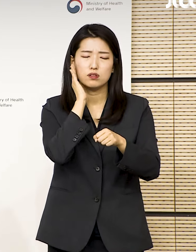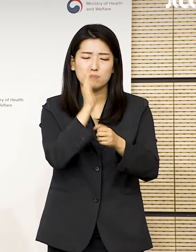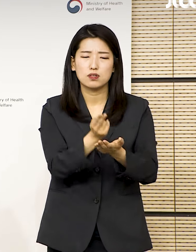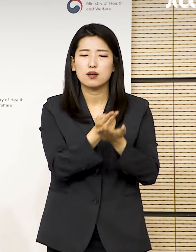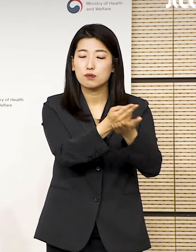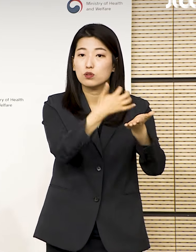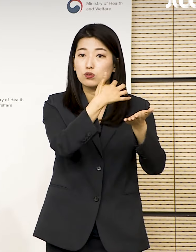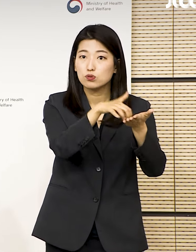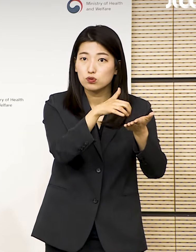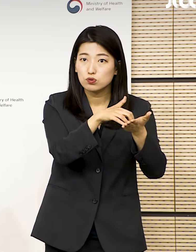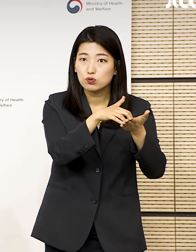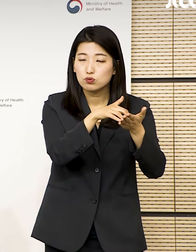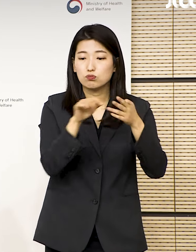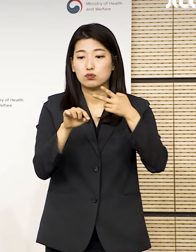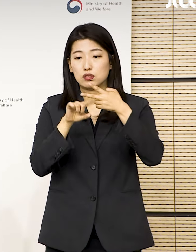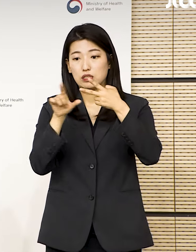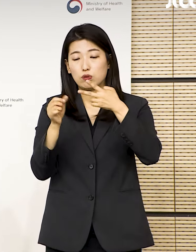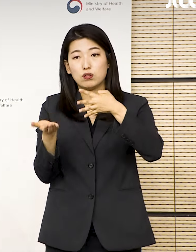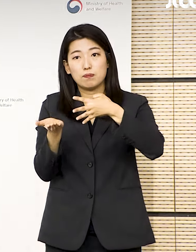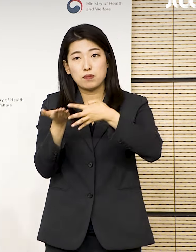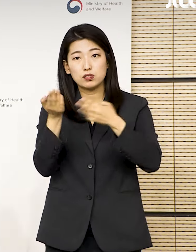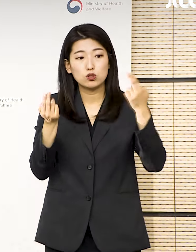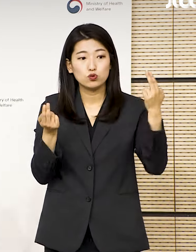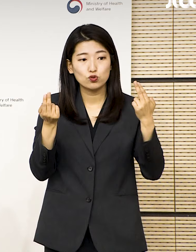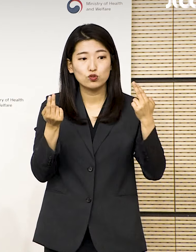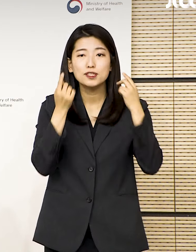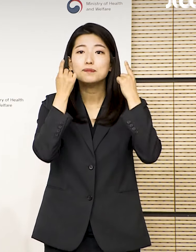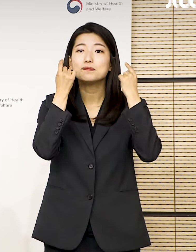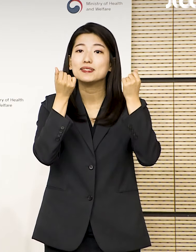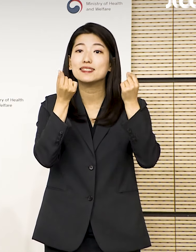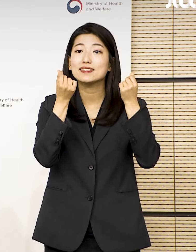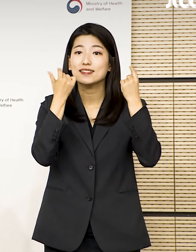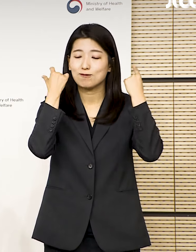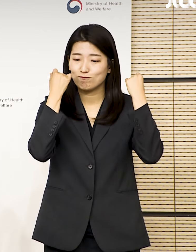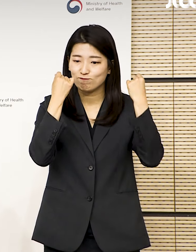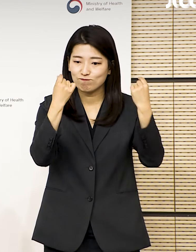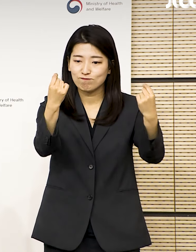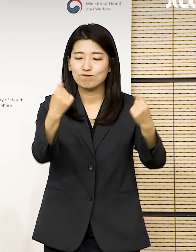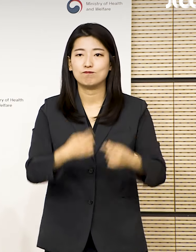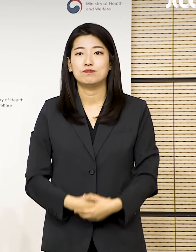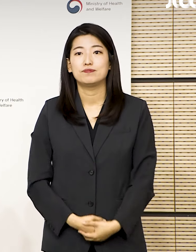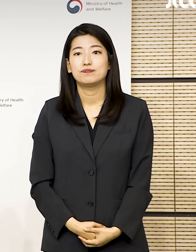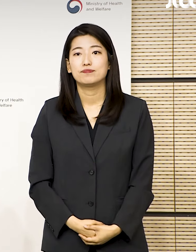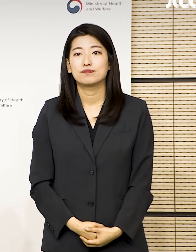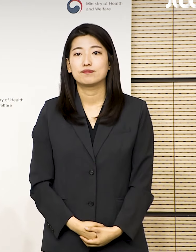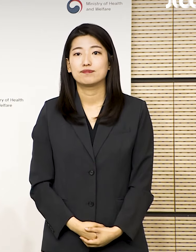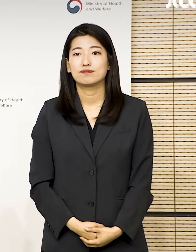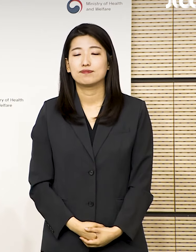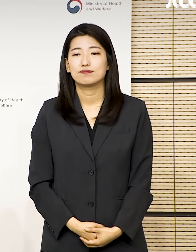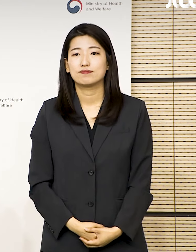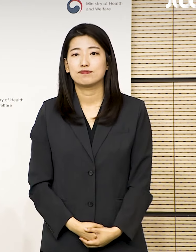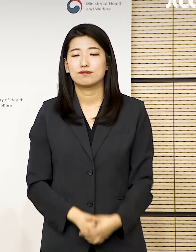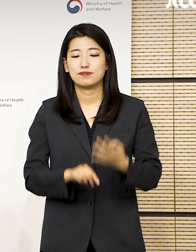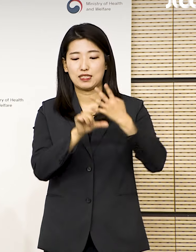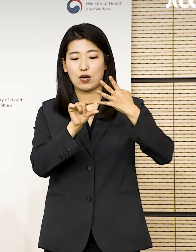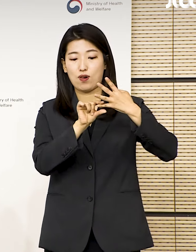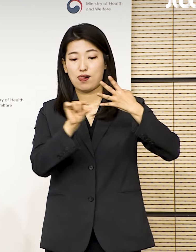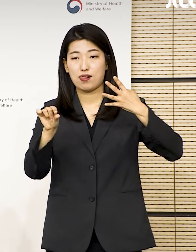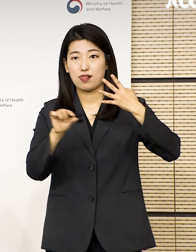평신 2월 첫 주와 유사한 수준을 지속 유지하고 있습니다 4월 넷째 주